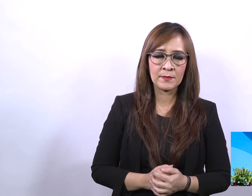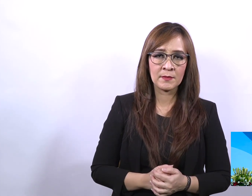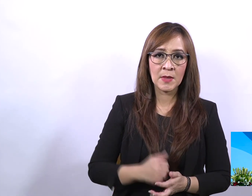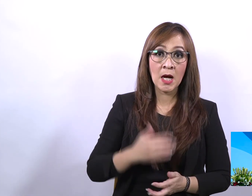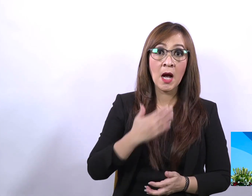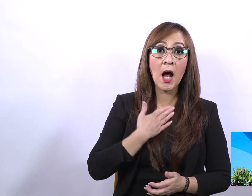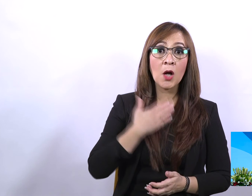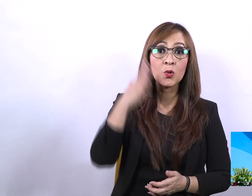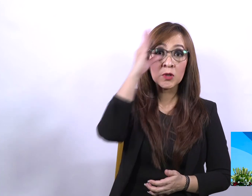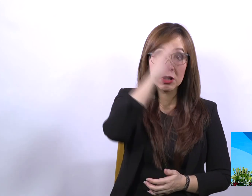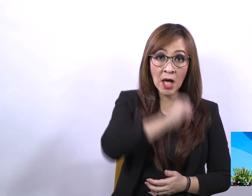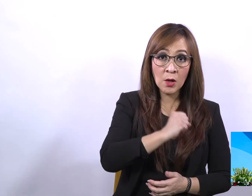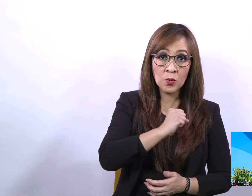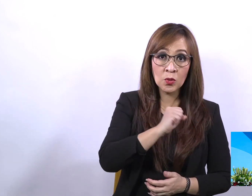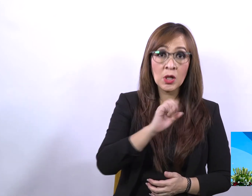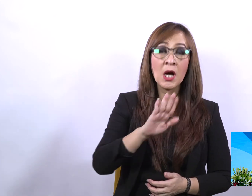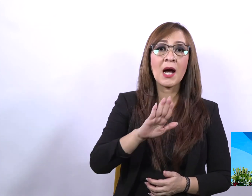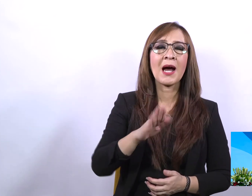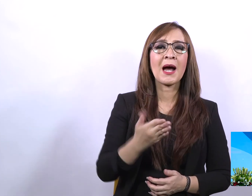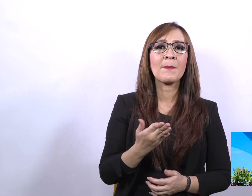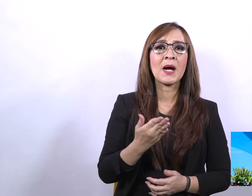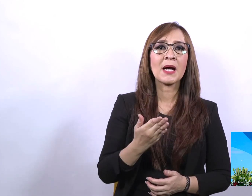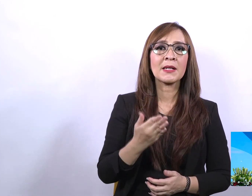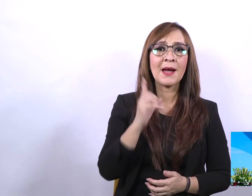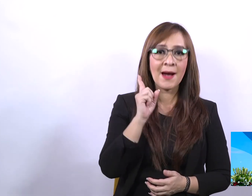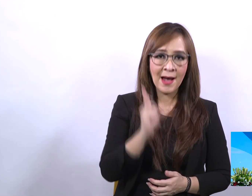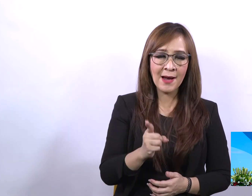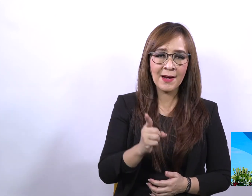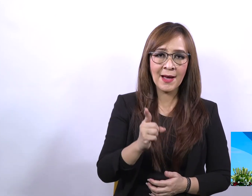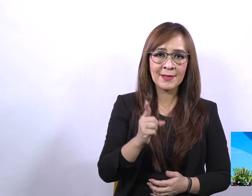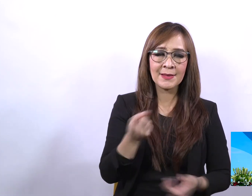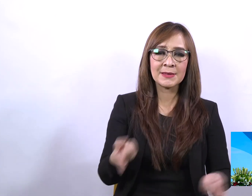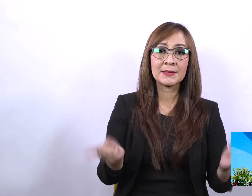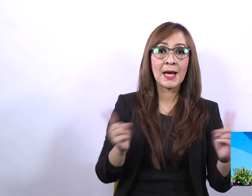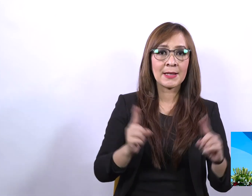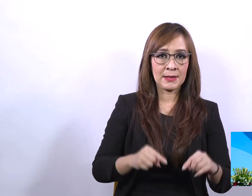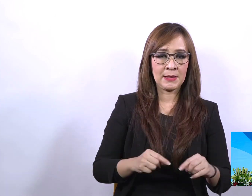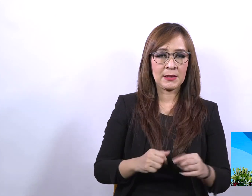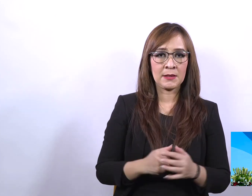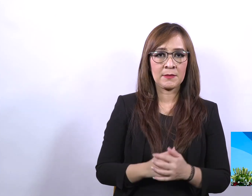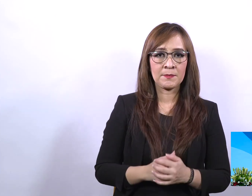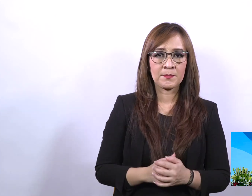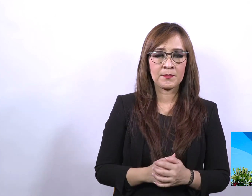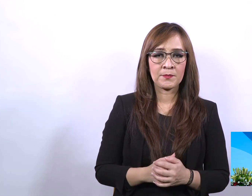uno4d going through a Hai ibu